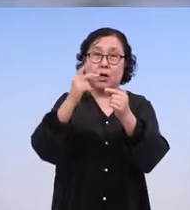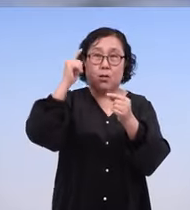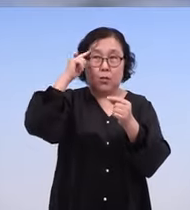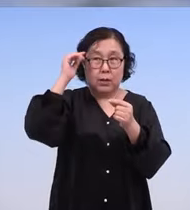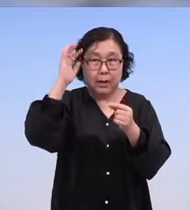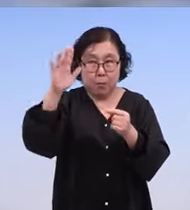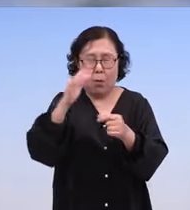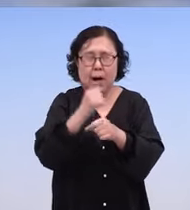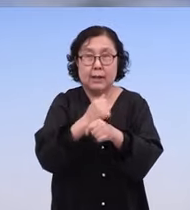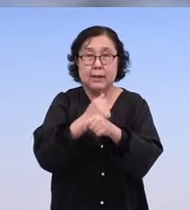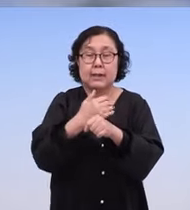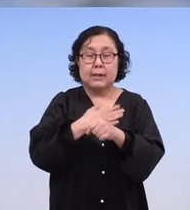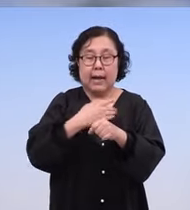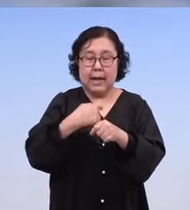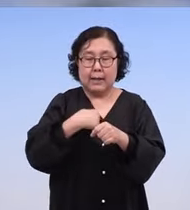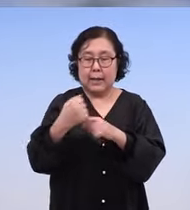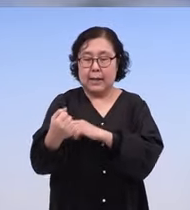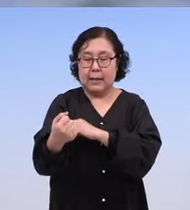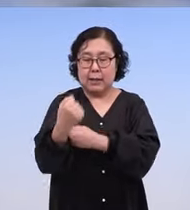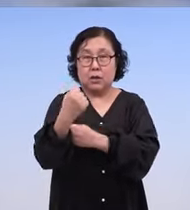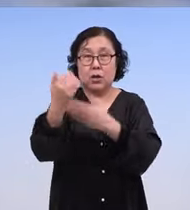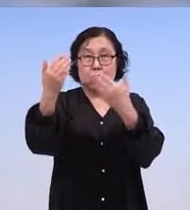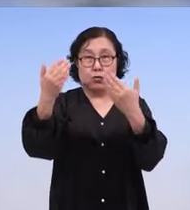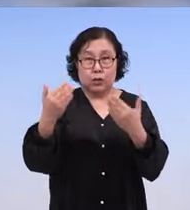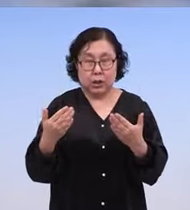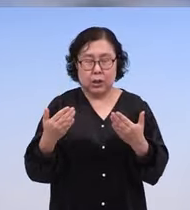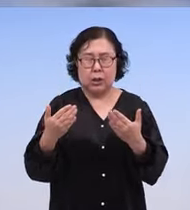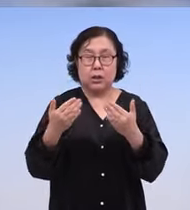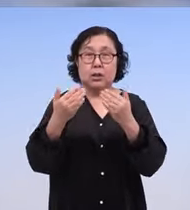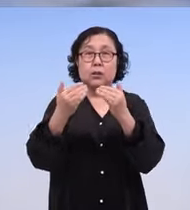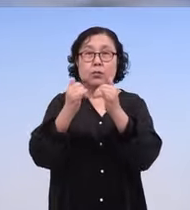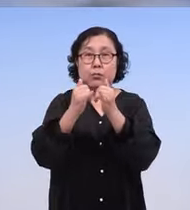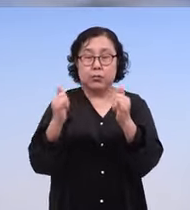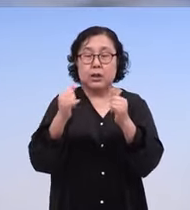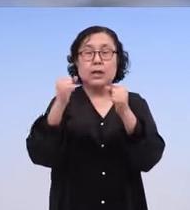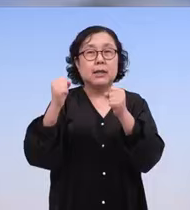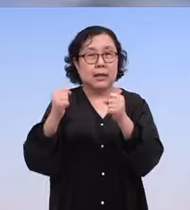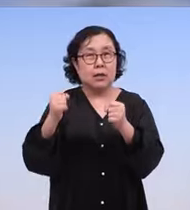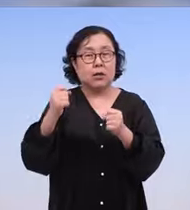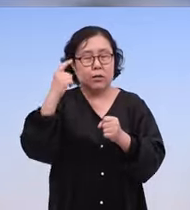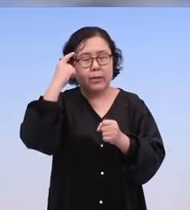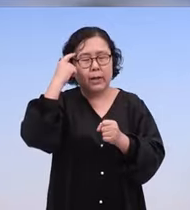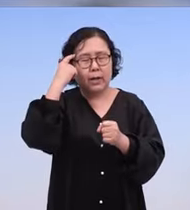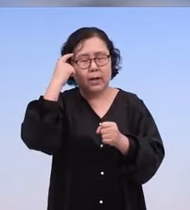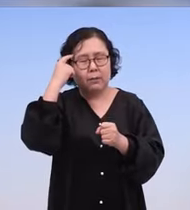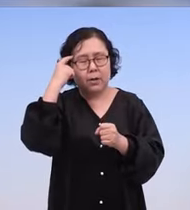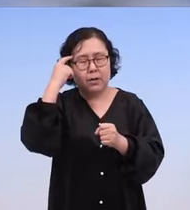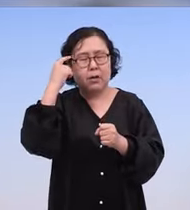주시는 분이 계시다는 걸 인식하고 사는 게, 이분이 그걸 지금 누리고 있다는 거 아닙니까?